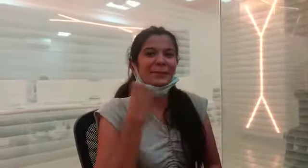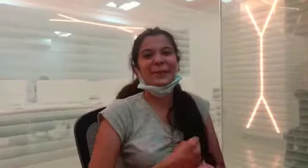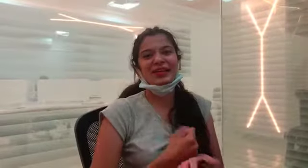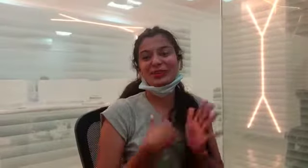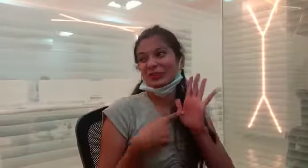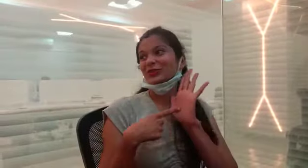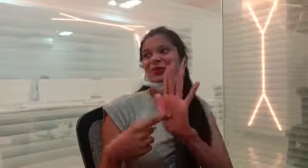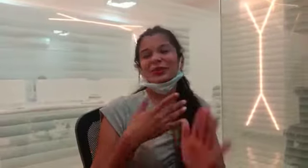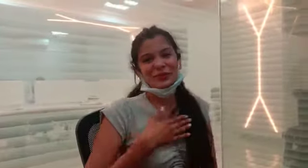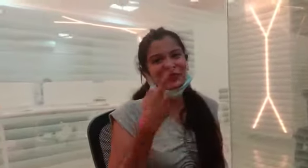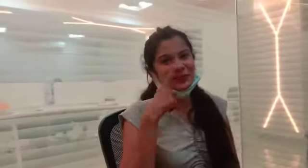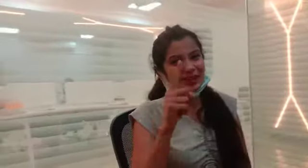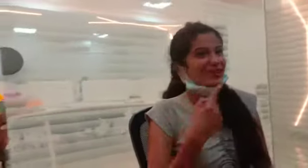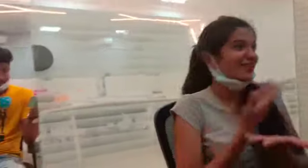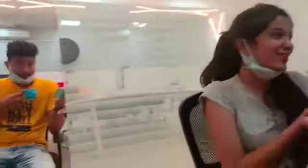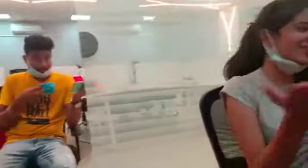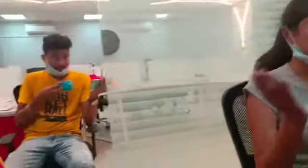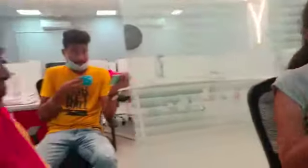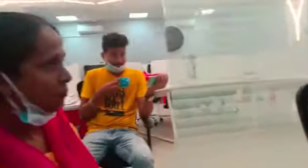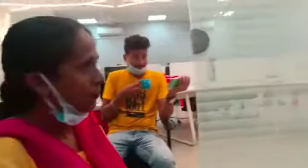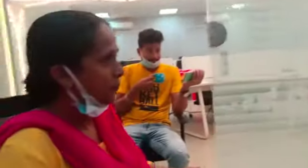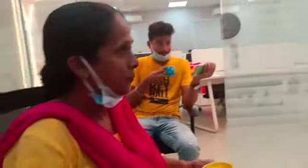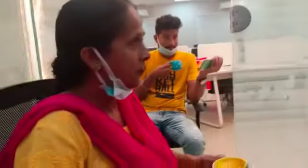थी और अब मैं पूरी दुनिया को दिखाना चाहती हूँ कि